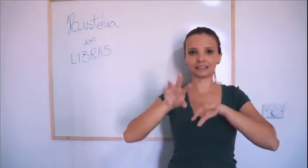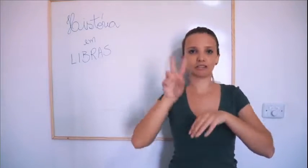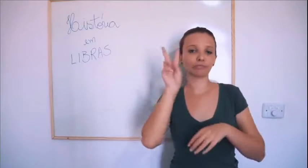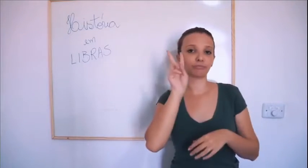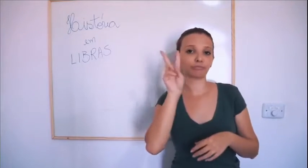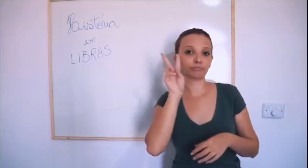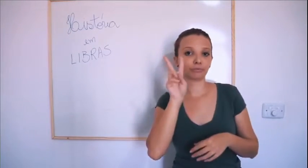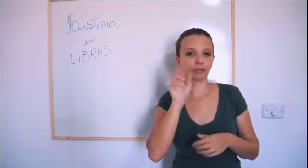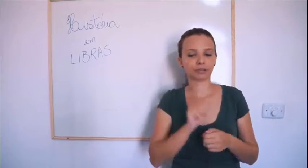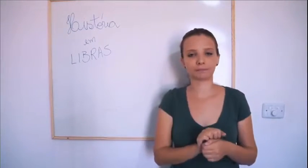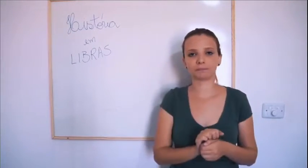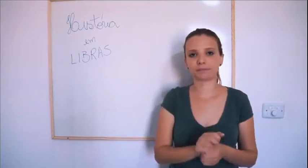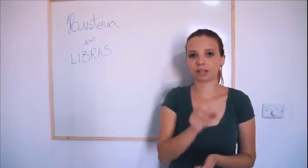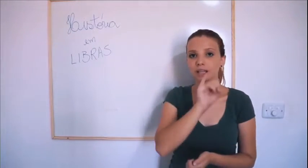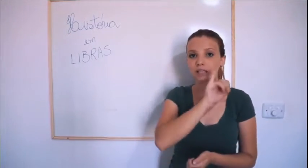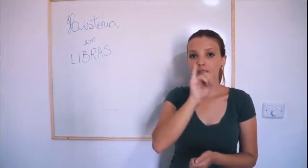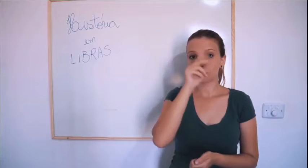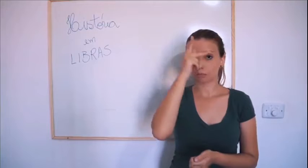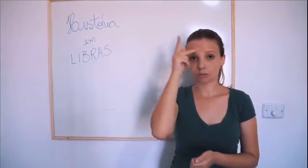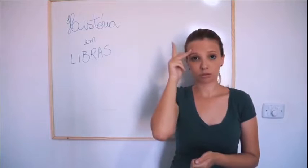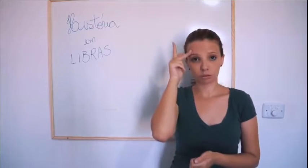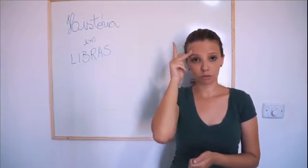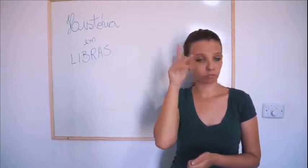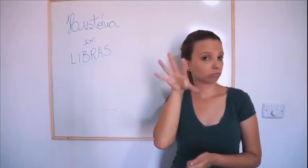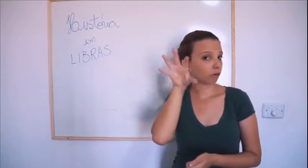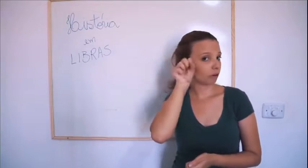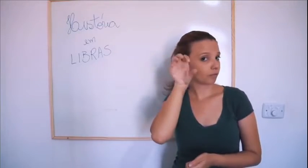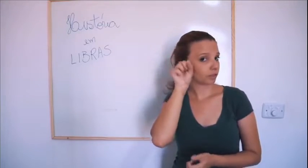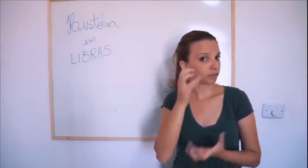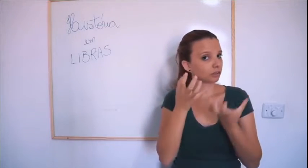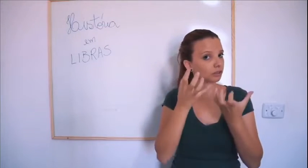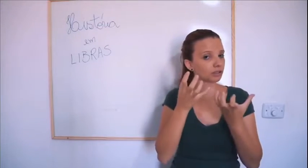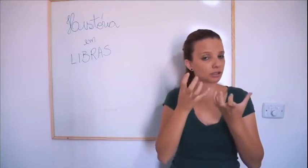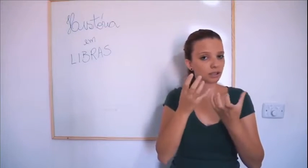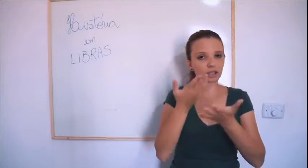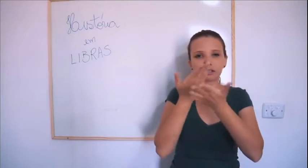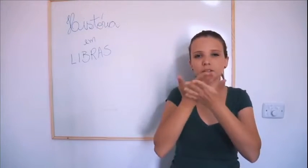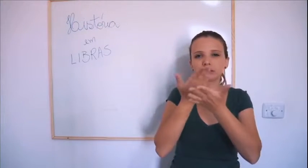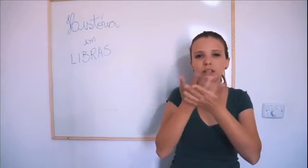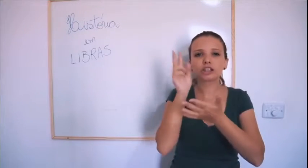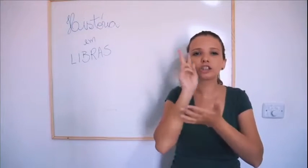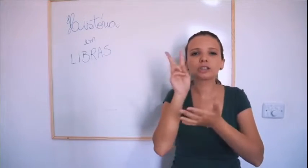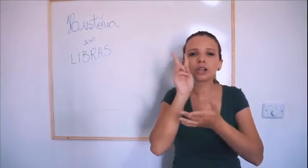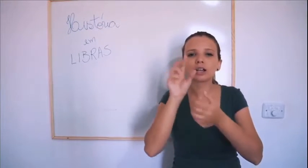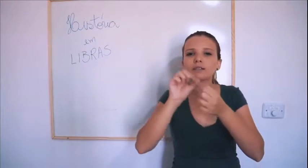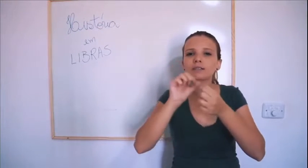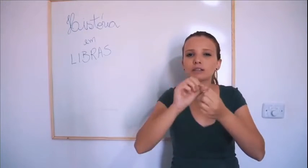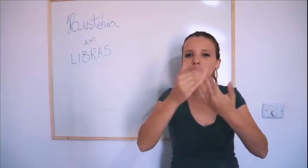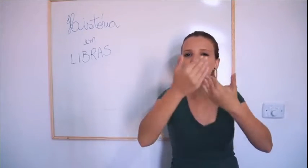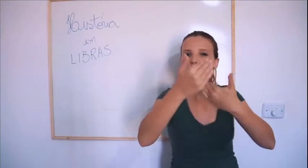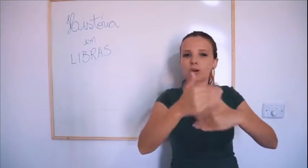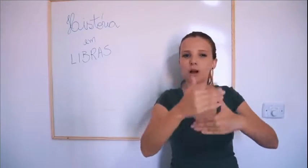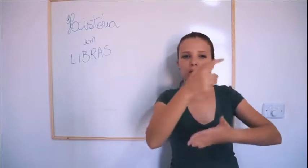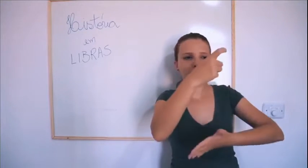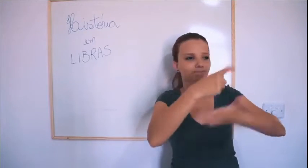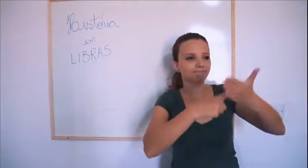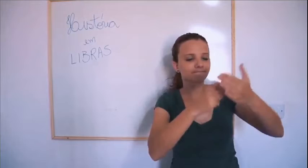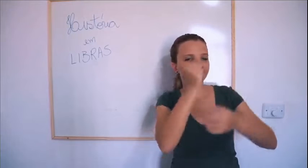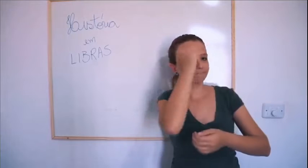Mas não encontrei vídeos ensinando conteúdo de história. Se uma pessoa ouvinte quiser estudar história para